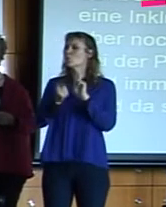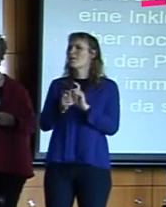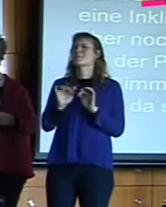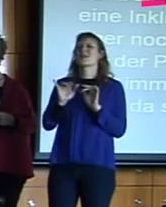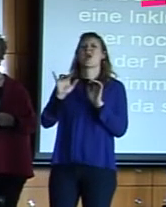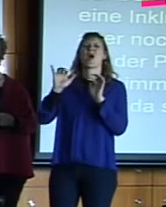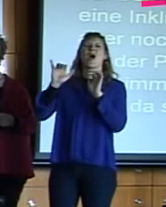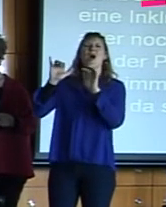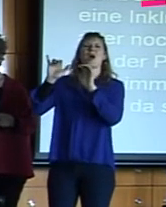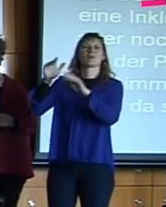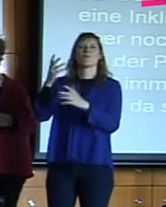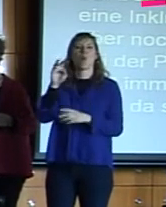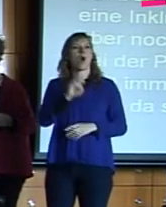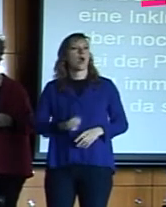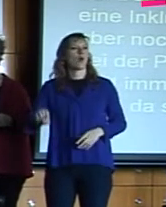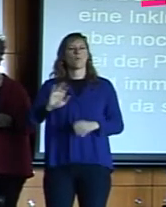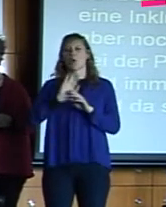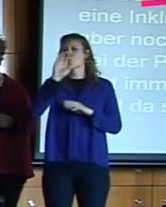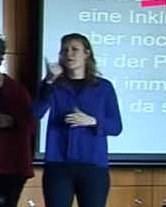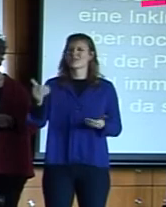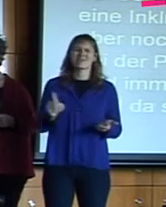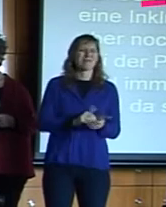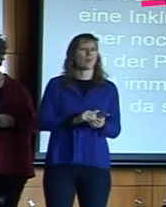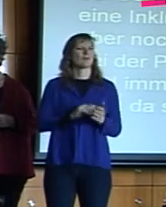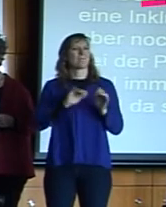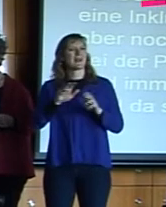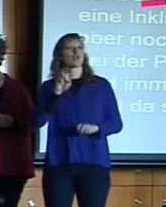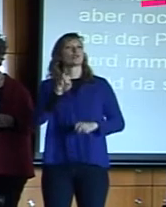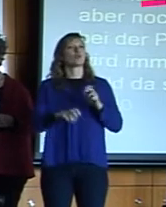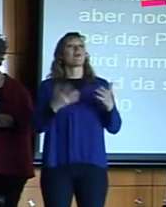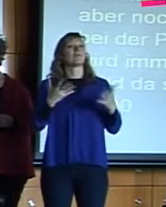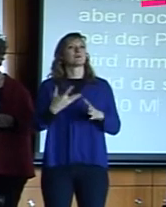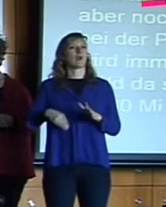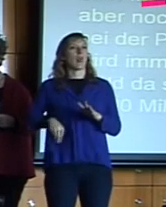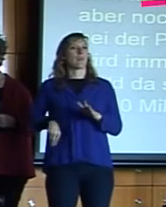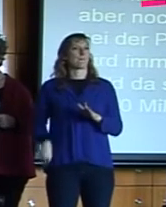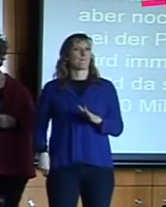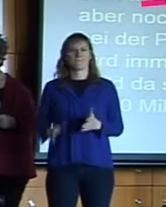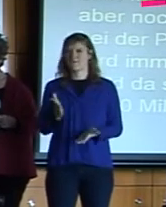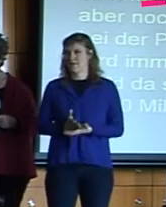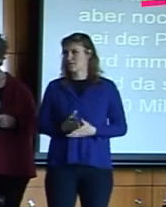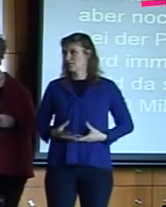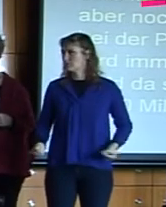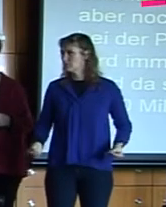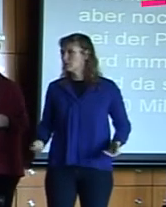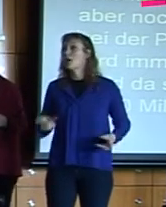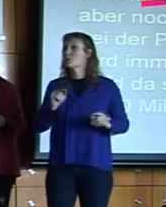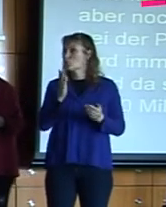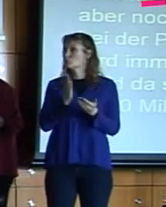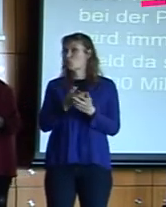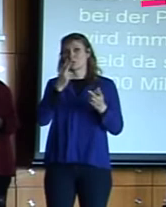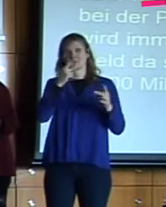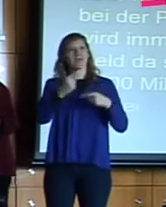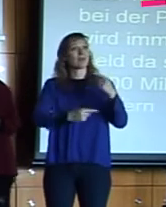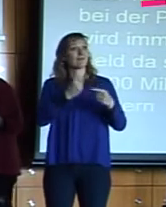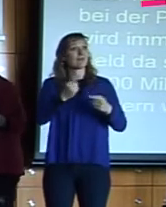hin. Allein in Europa werden 1000 Milliarden an Steuern hinterzogen. Also es gibt schon irgendwo eine Entwicklung, die in die Richtung